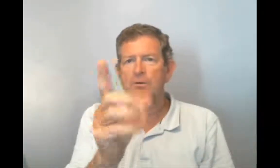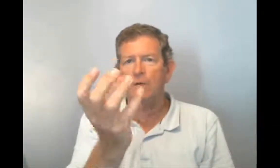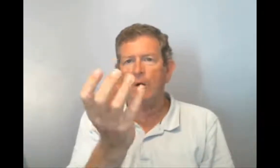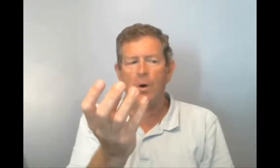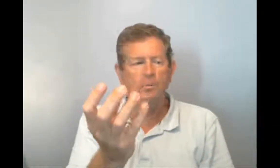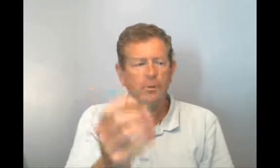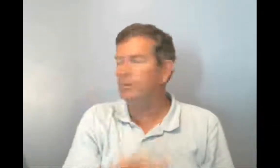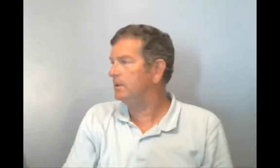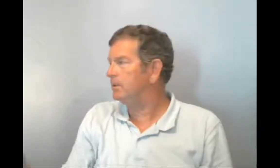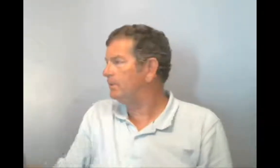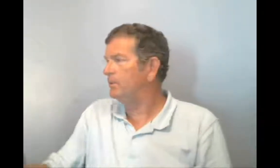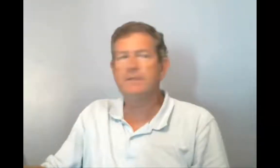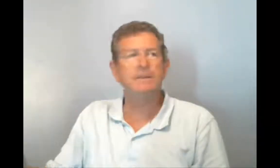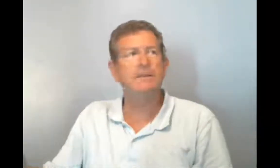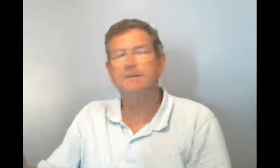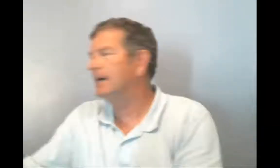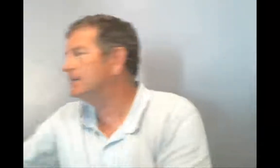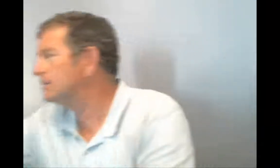seule ampoule. Une ampoule, c'est...